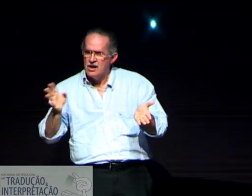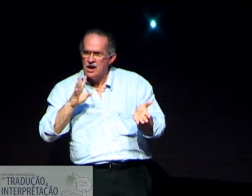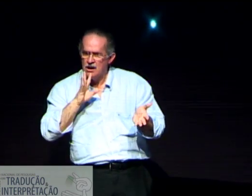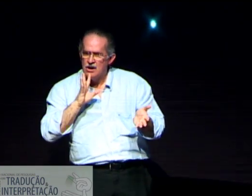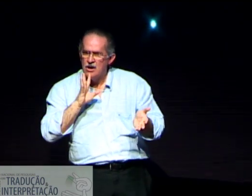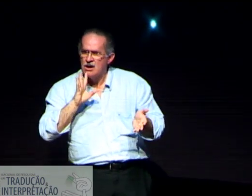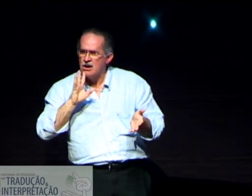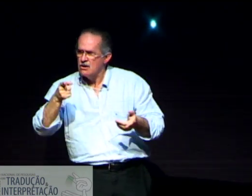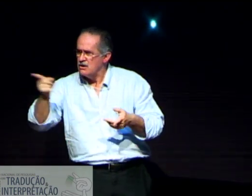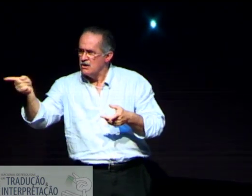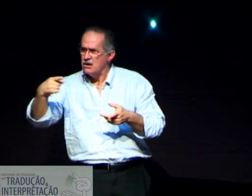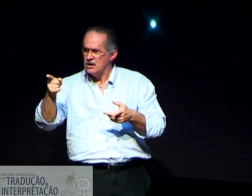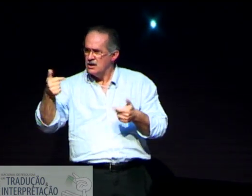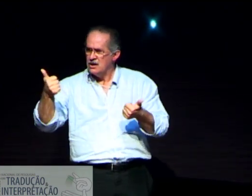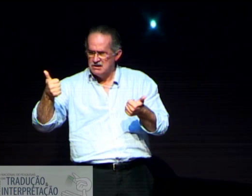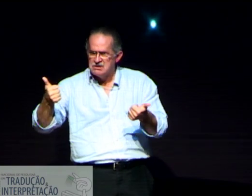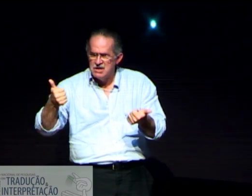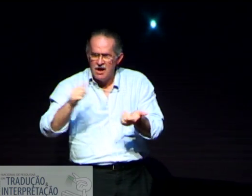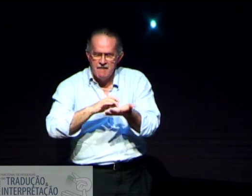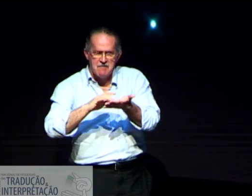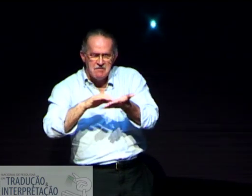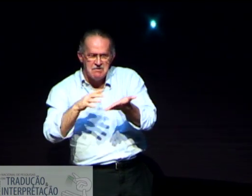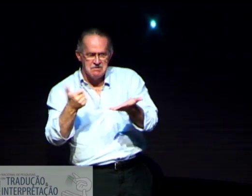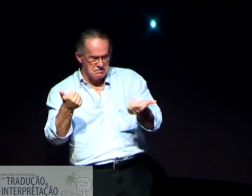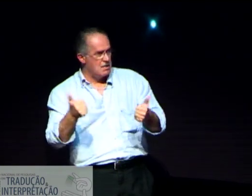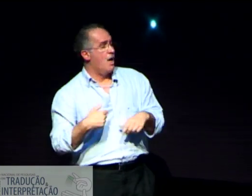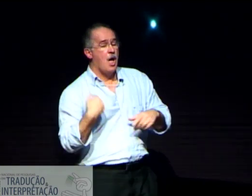conhecer alguns deles. Conhecem?